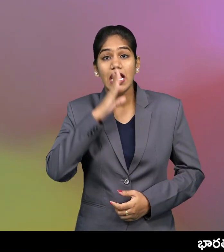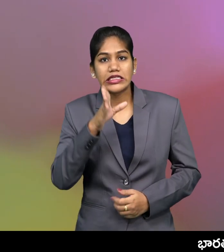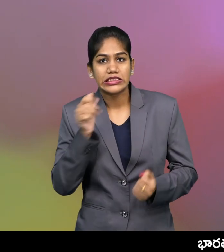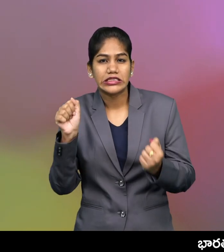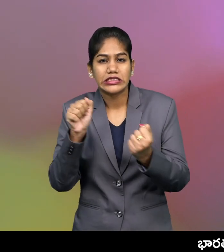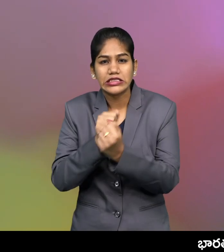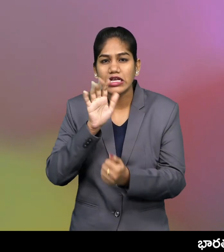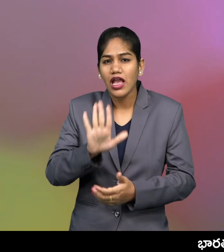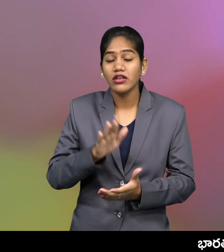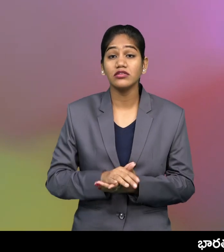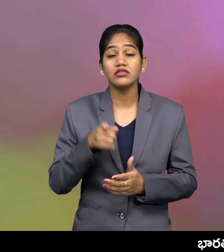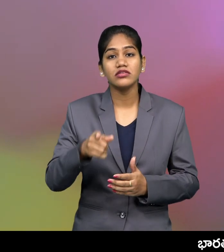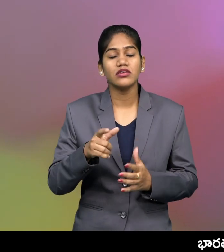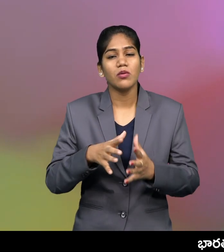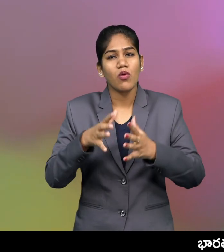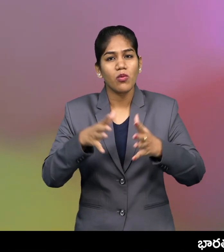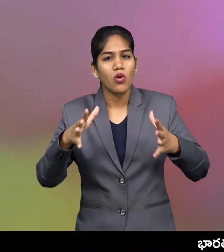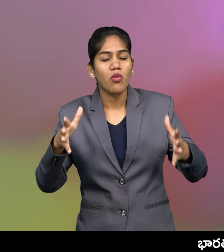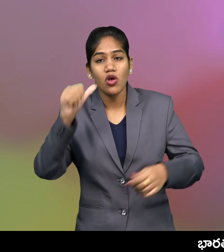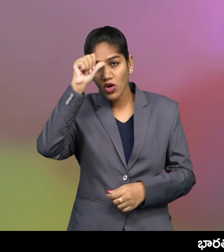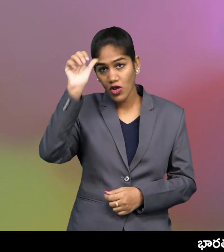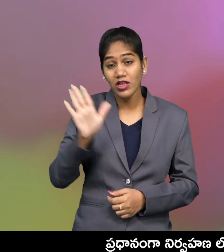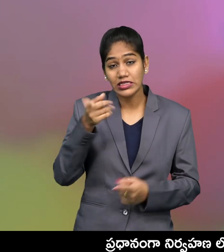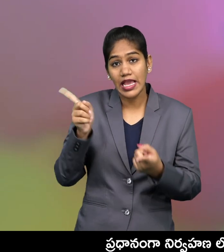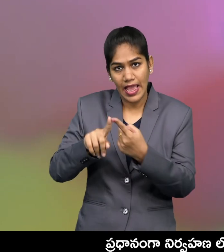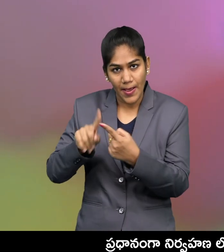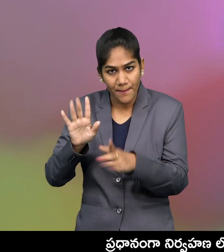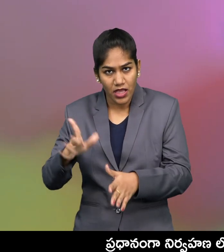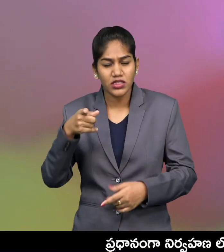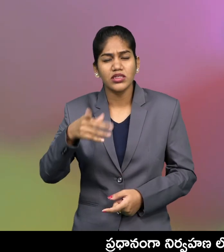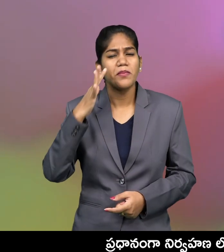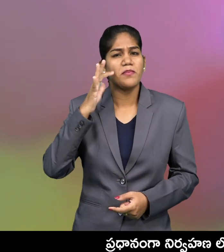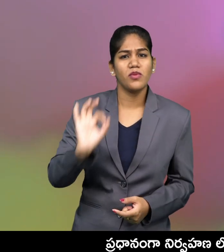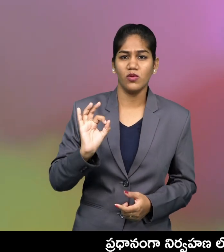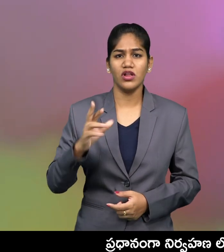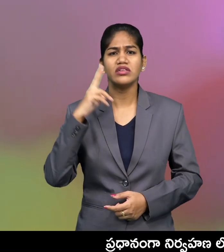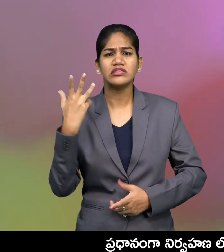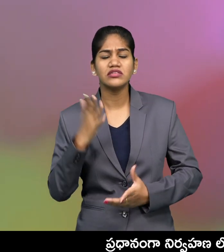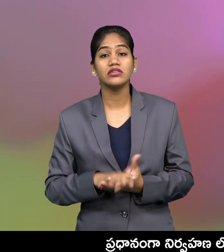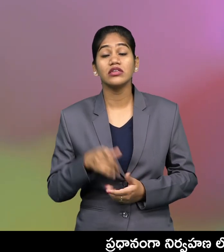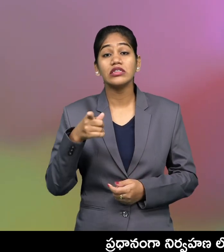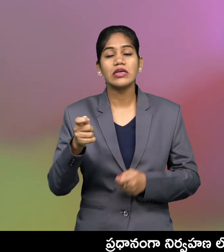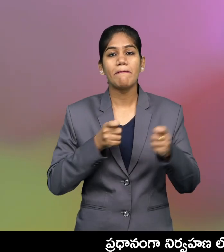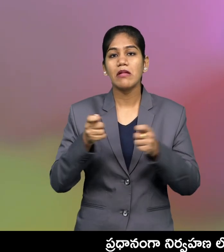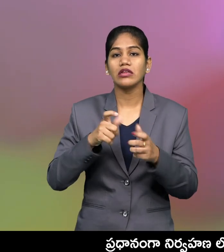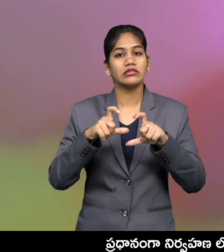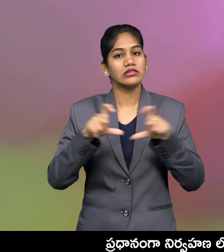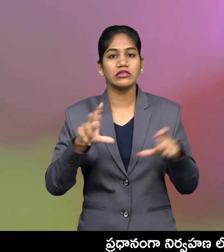భారతదేశంలో రైలు ప్రమాదాలు పెరిగాయి. ప్రధానంగా నిర్వహణ లోపం, మానవ తప్పిదాలు మరియు